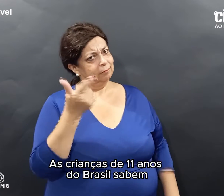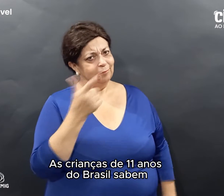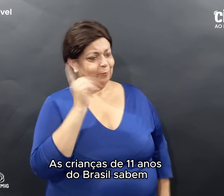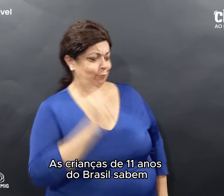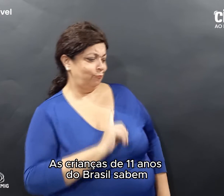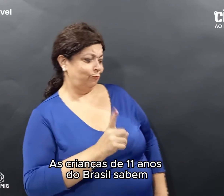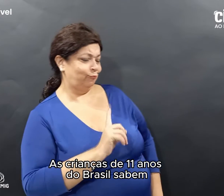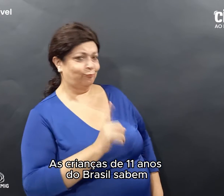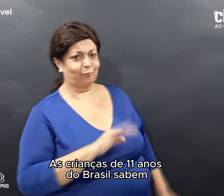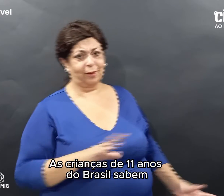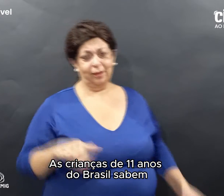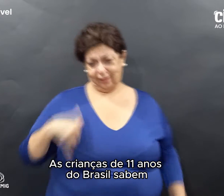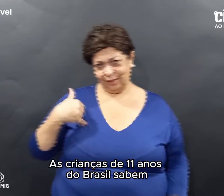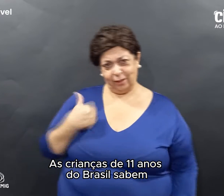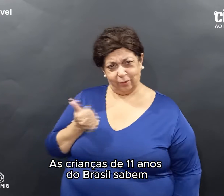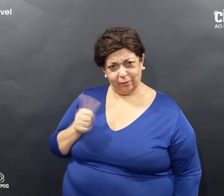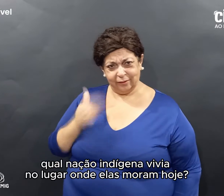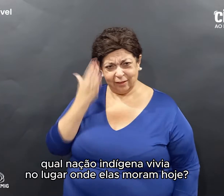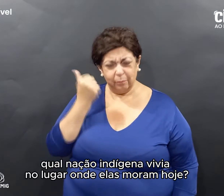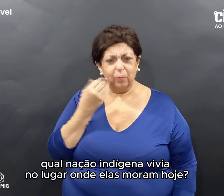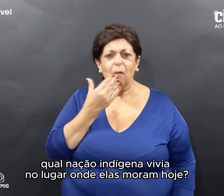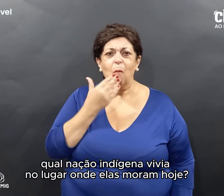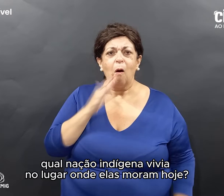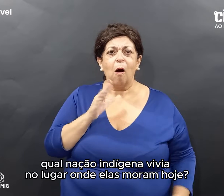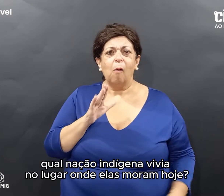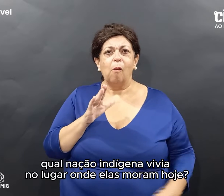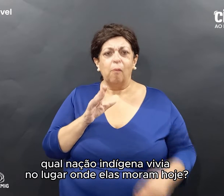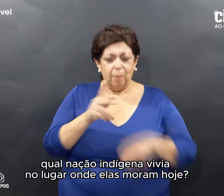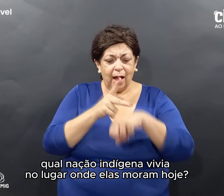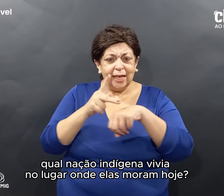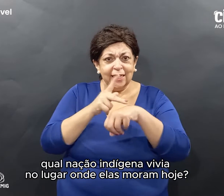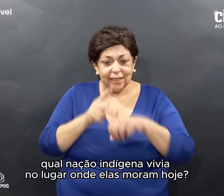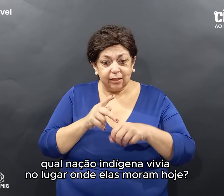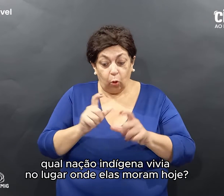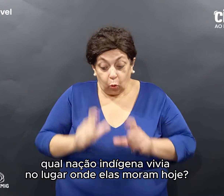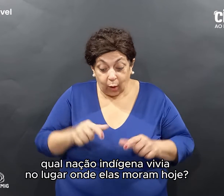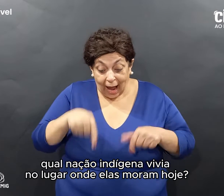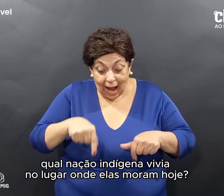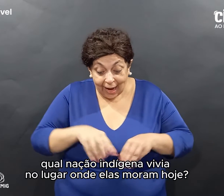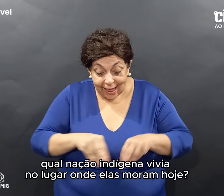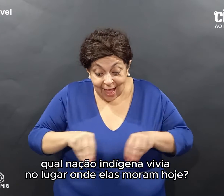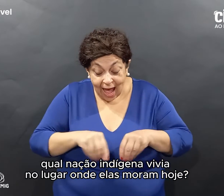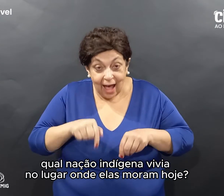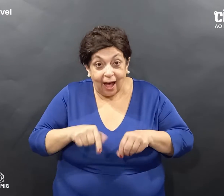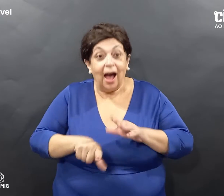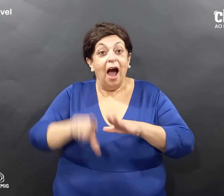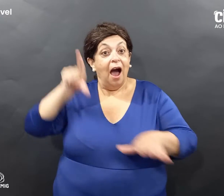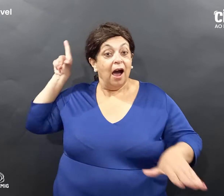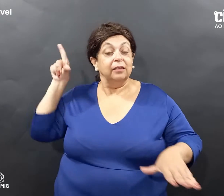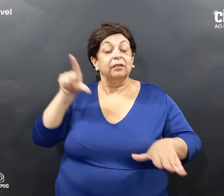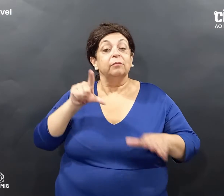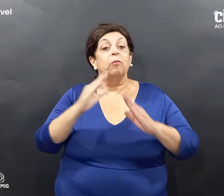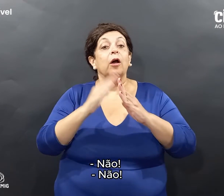As crianças de 11 anos do Brasil sabem qual nação indígena vivia no lugar onde elas moram hoje?